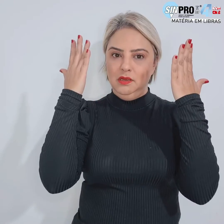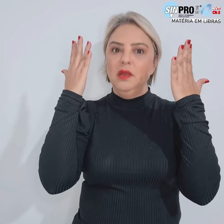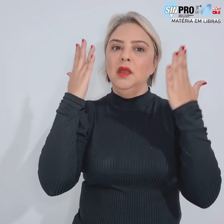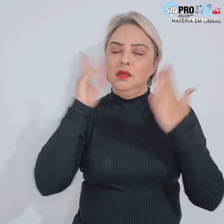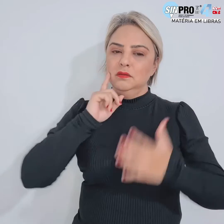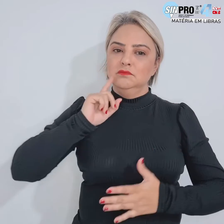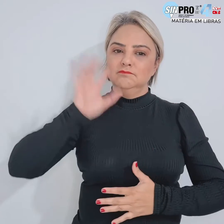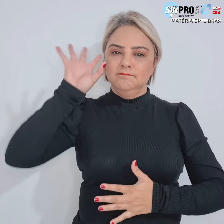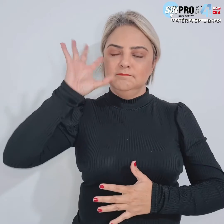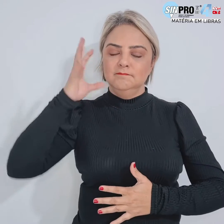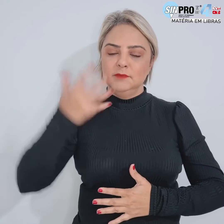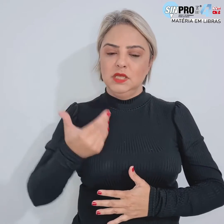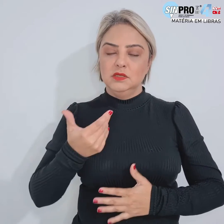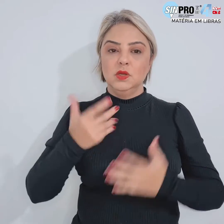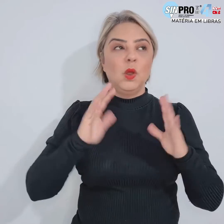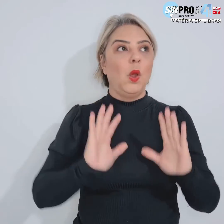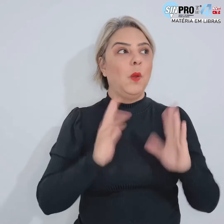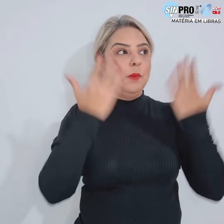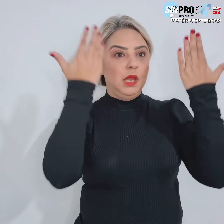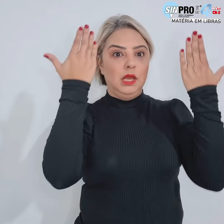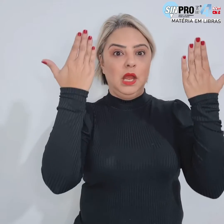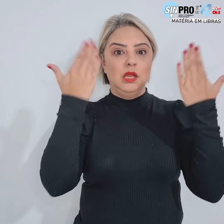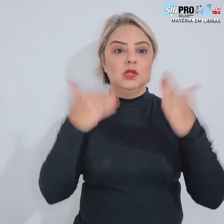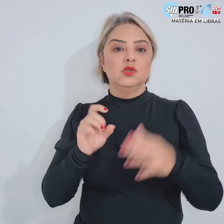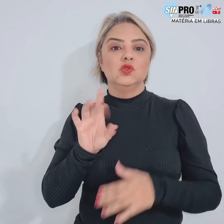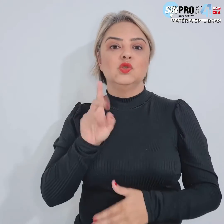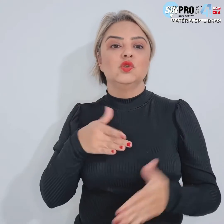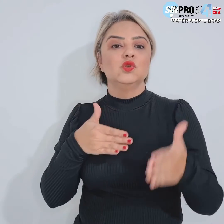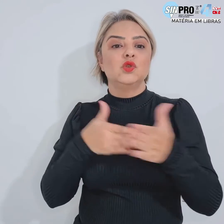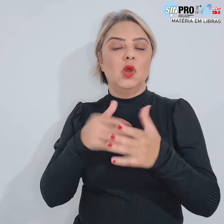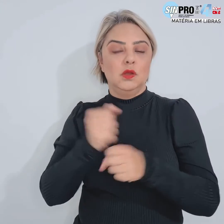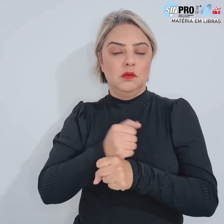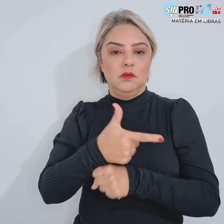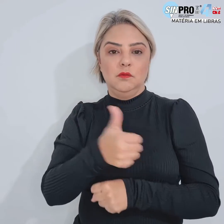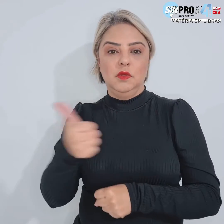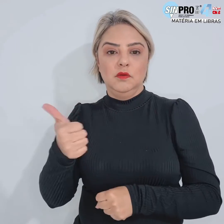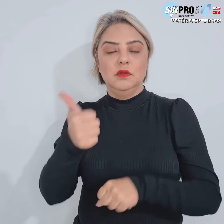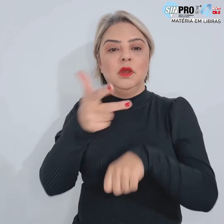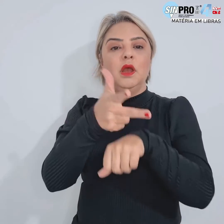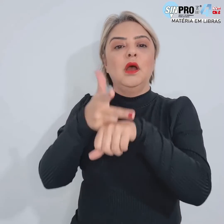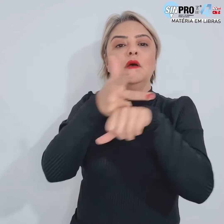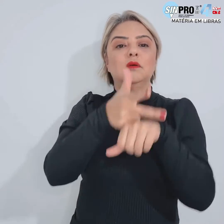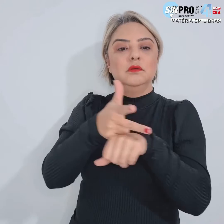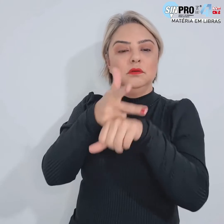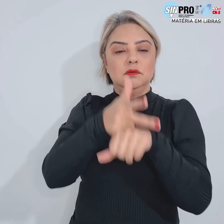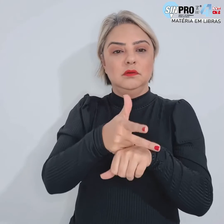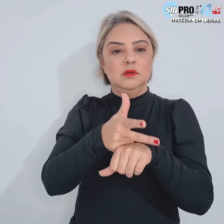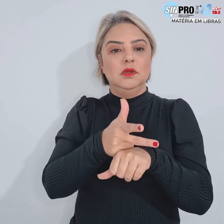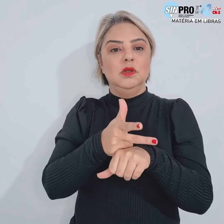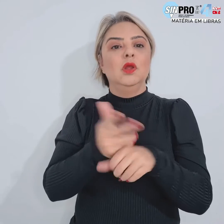a homenagem deve se limitar, este ano, ao vídeo postado no final desse texto.